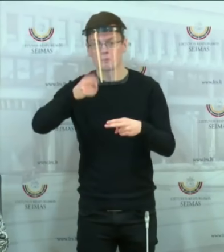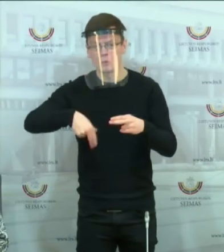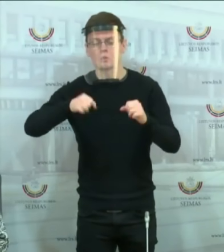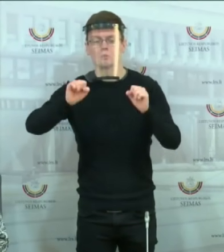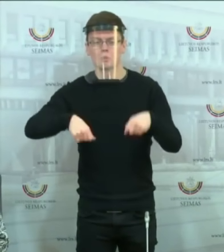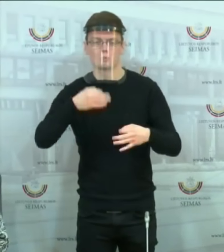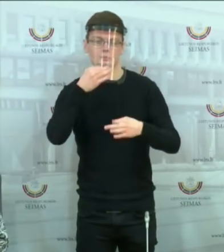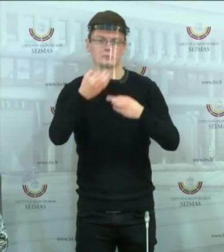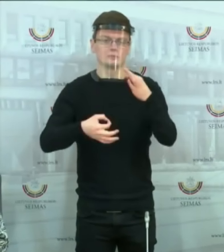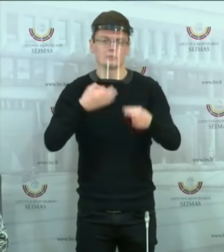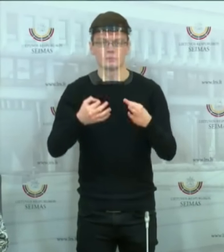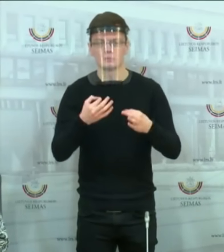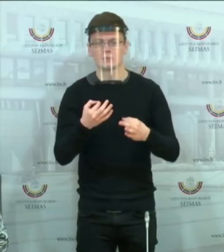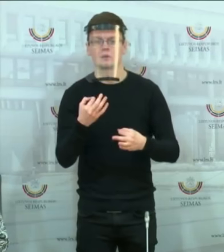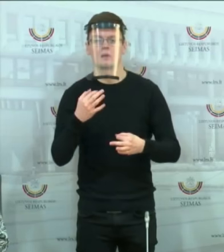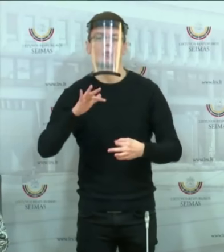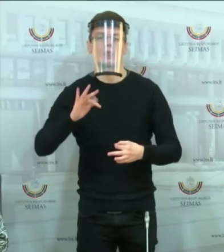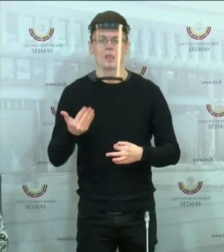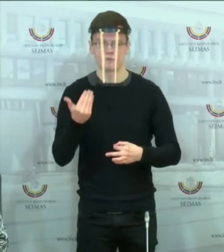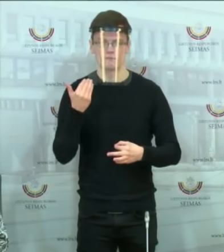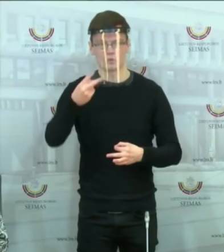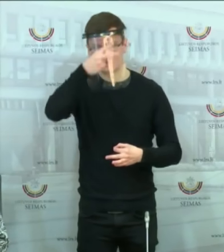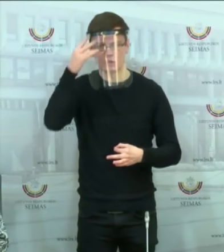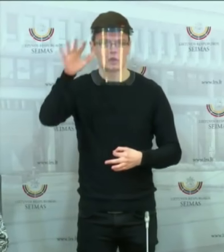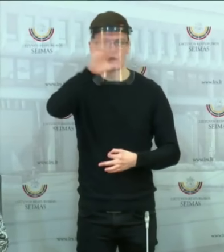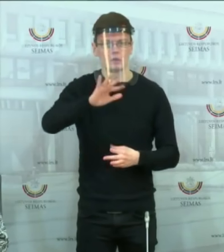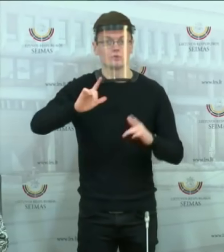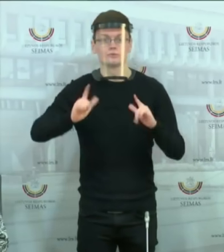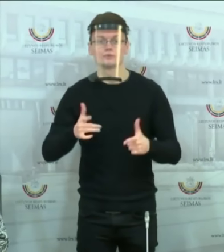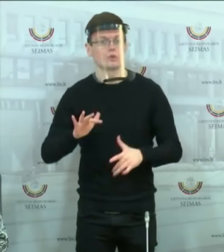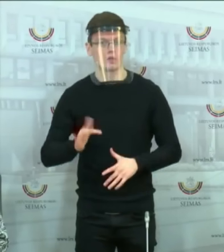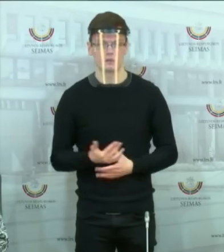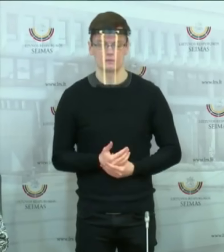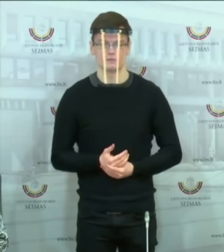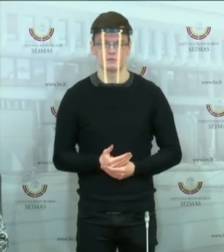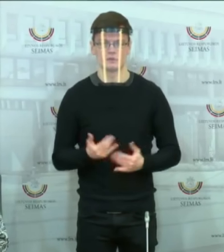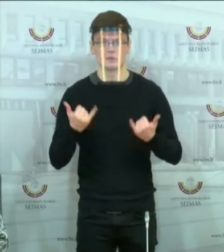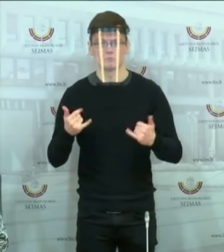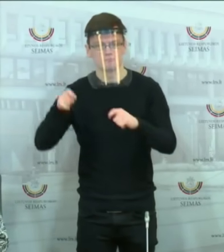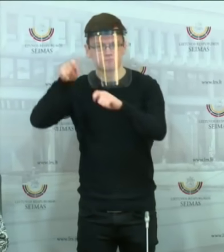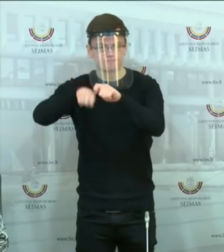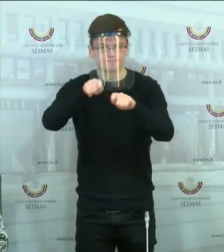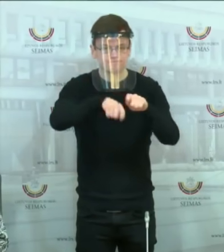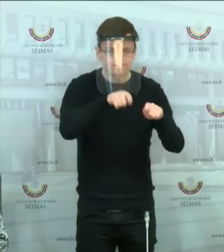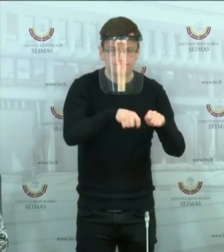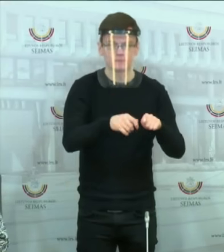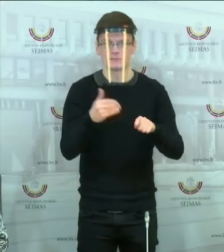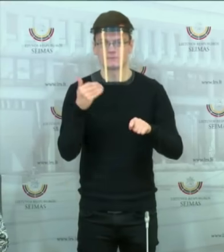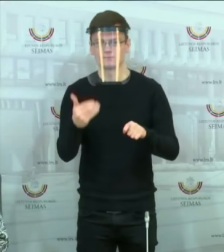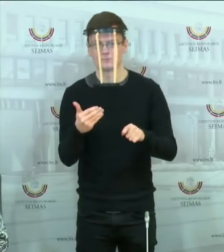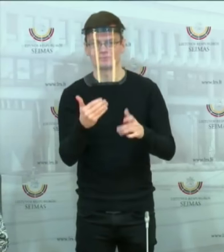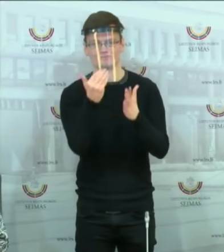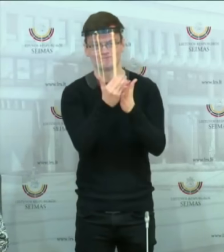galėsim pasakyti, koks tas paveikslas yra Lietuvos, nes dabar vėlgi tikrinimui yra na, tam tikra logika